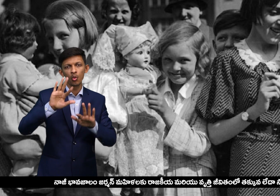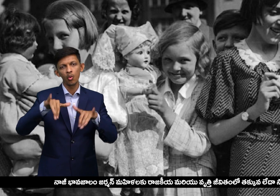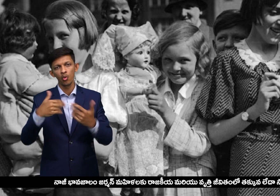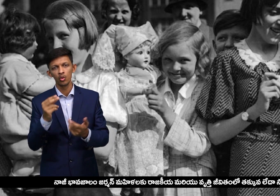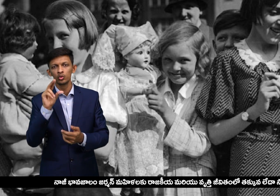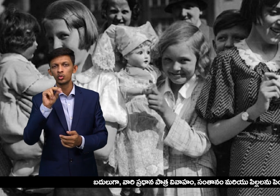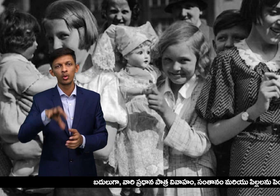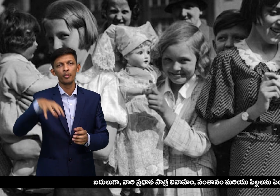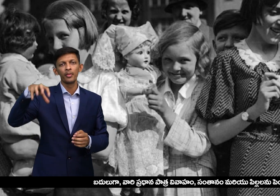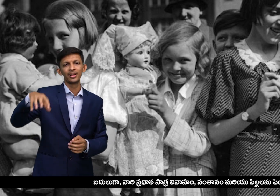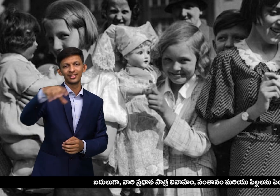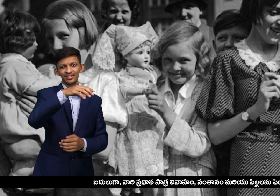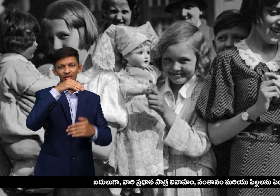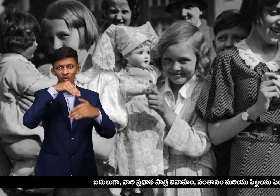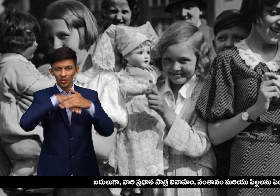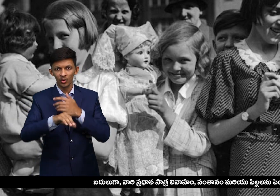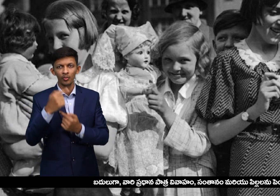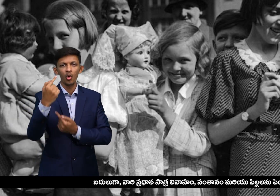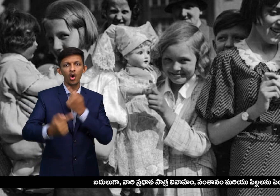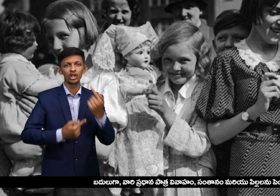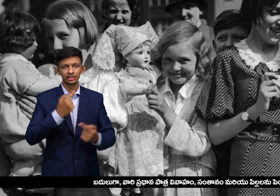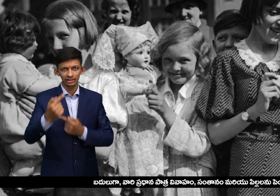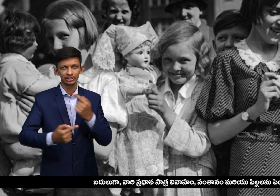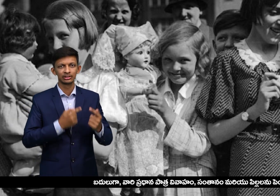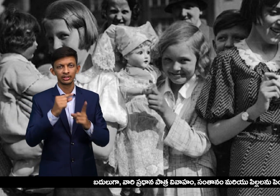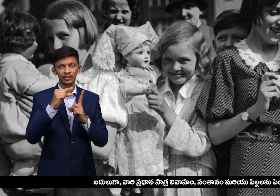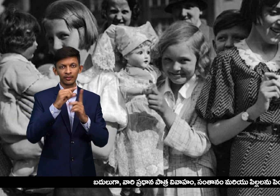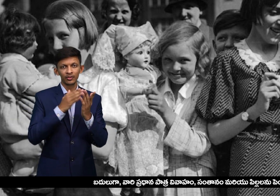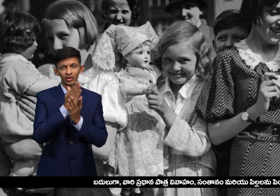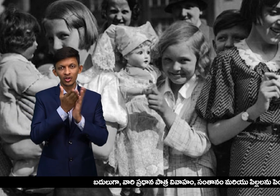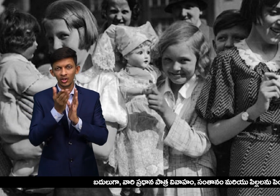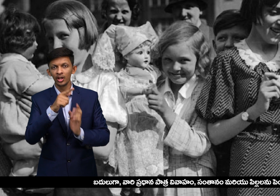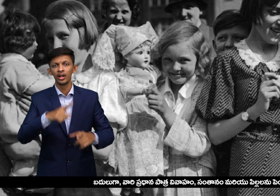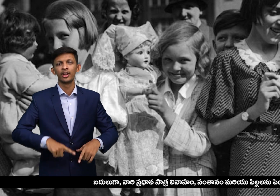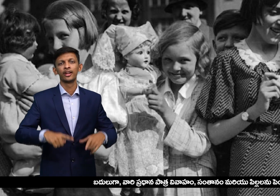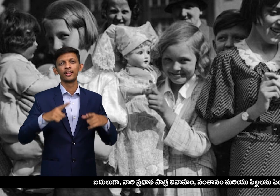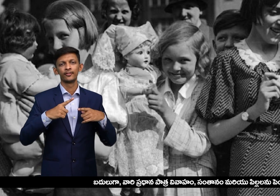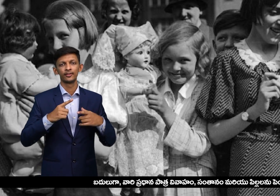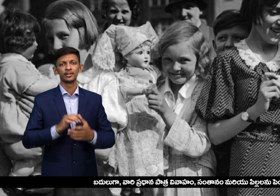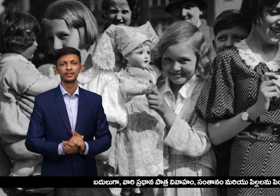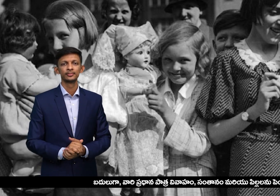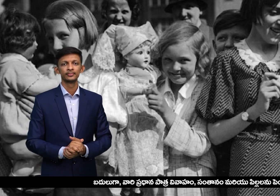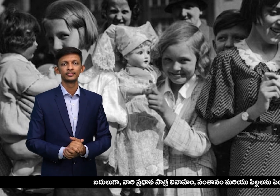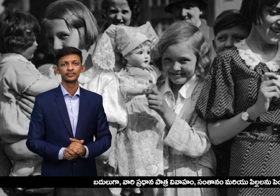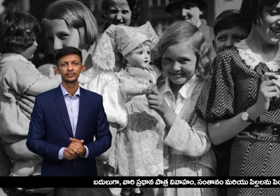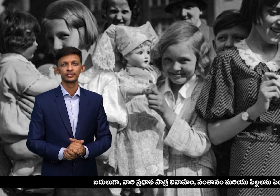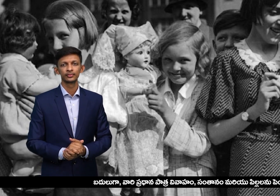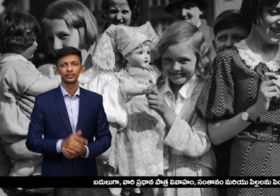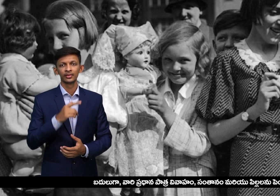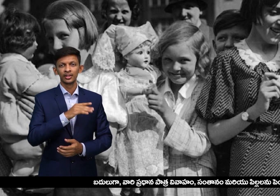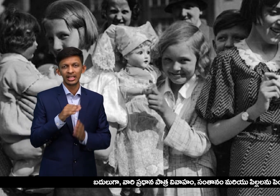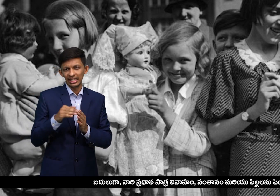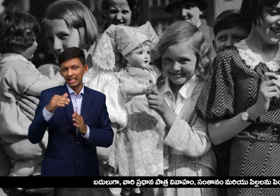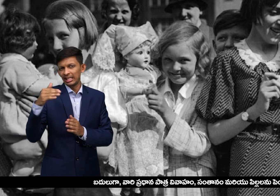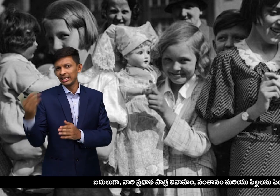భావించింది. బదులుగా వారి ప్రధాన పాత్ర వివాహం, సంతానం మరియు పిల్లలను పెంచడం.